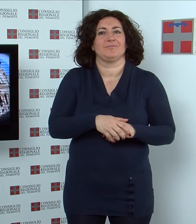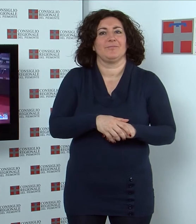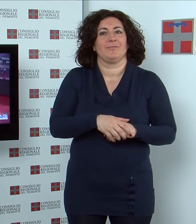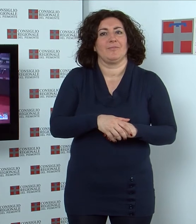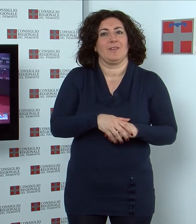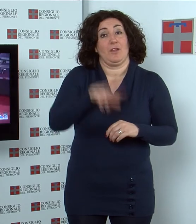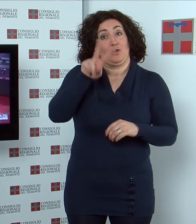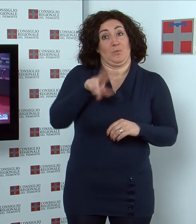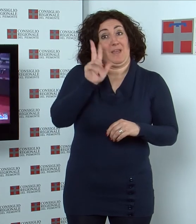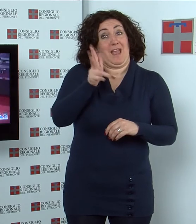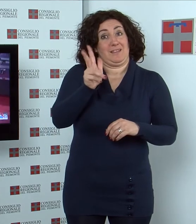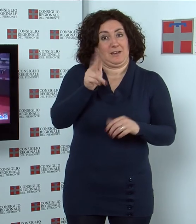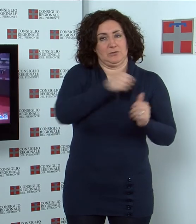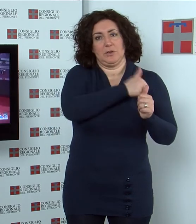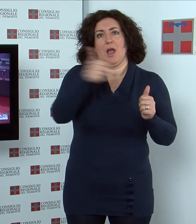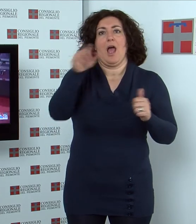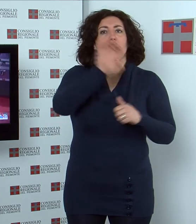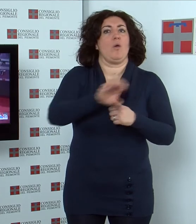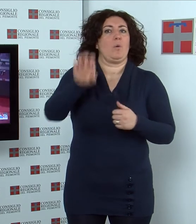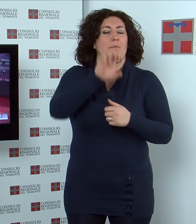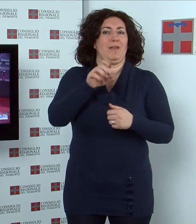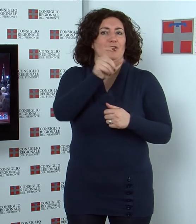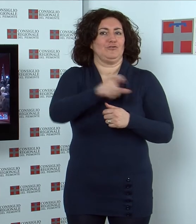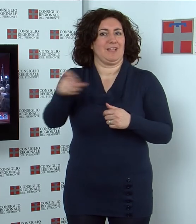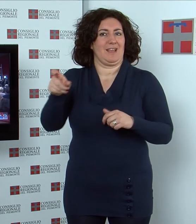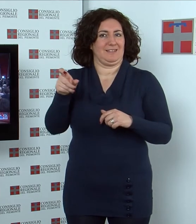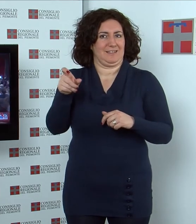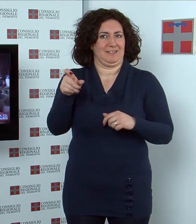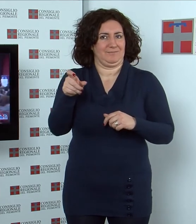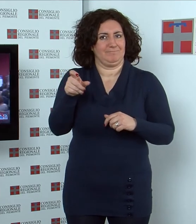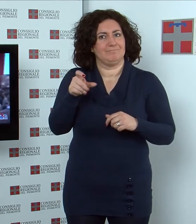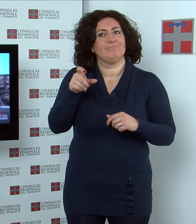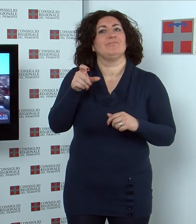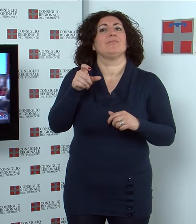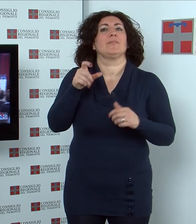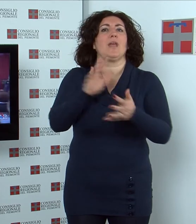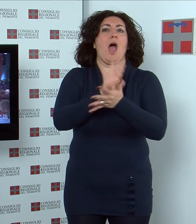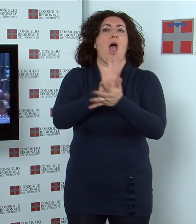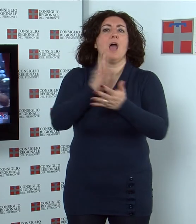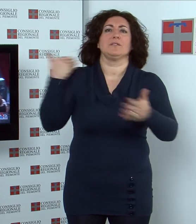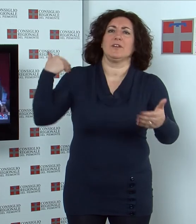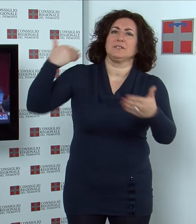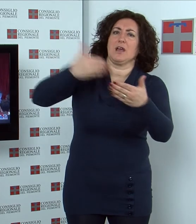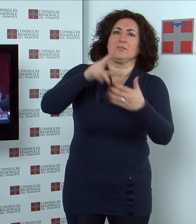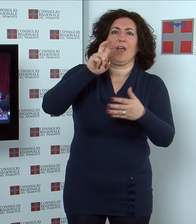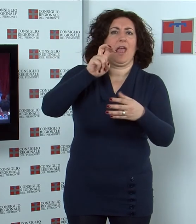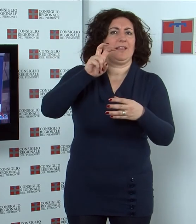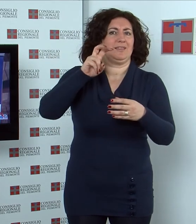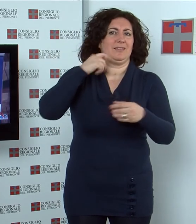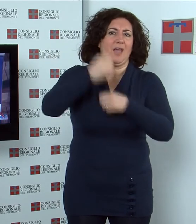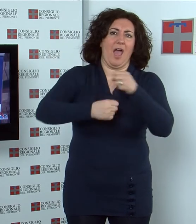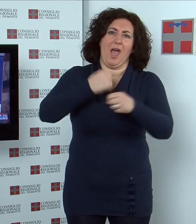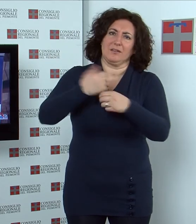cittadino. Il 2013 è l'anno europeo dei cittadini e il 20° anniversario del Trattato di Maastricht diventa spunto per